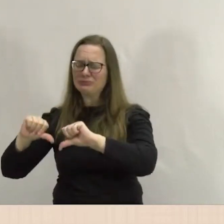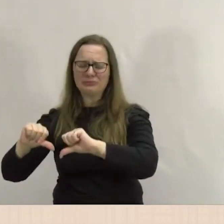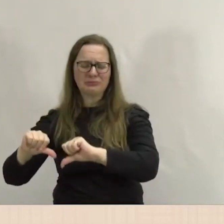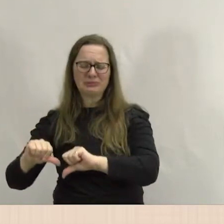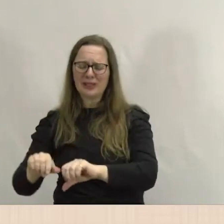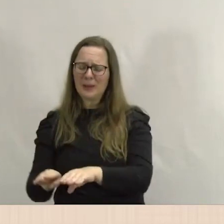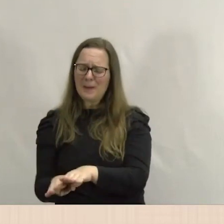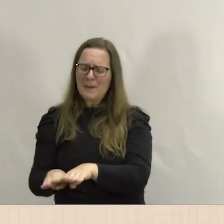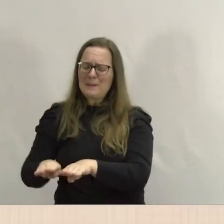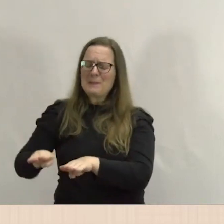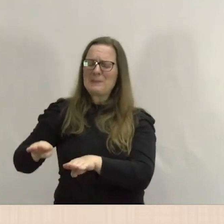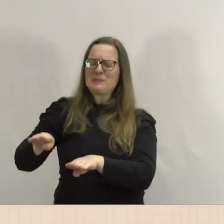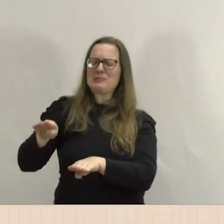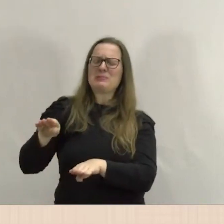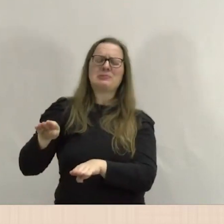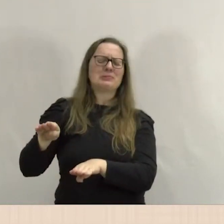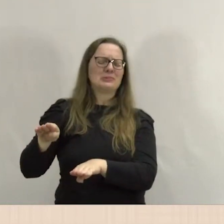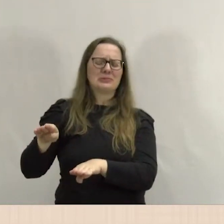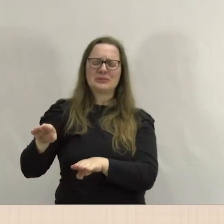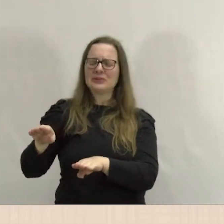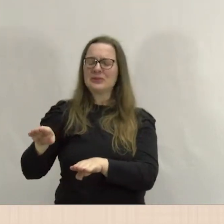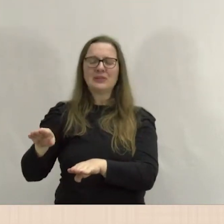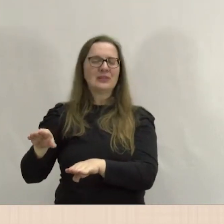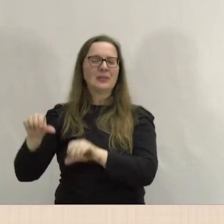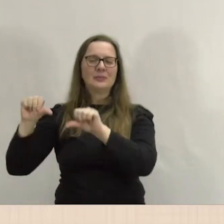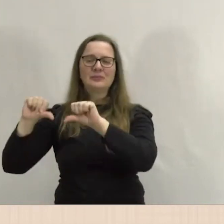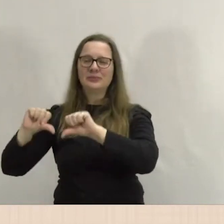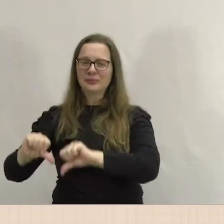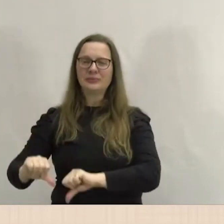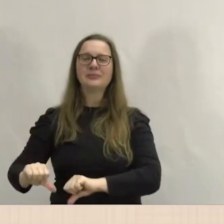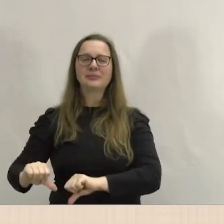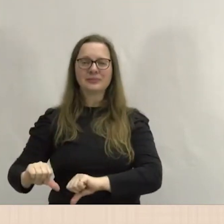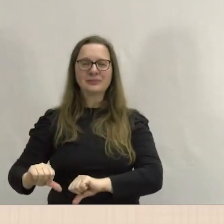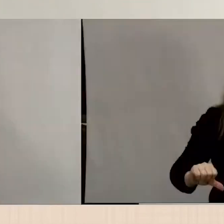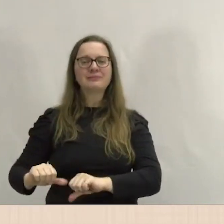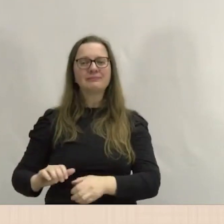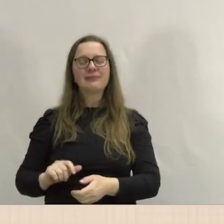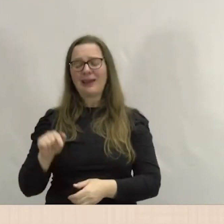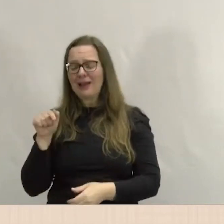da história da igreja. Em Tiatira,